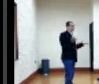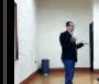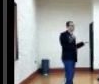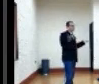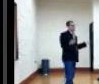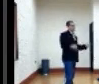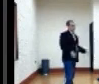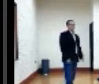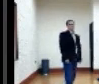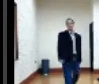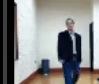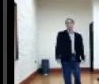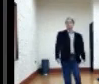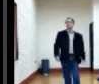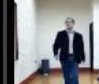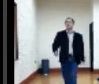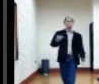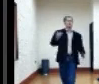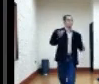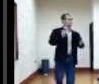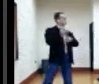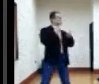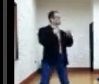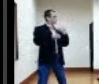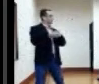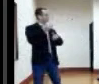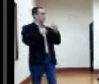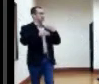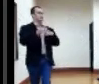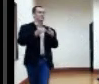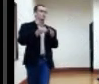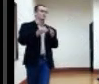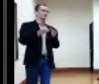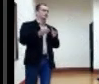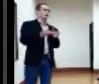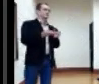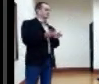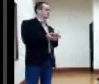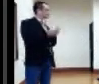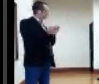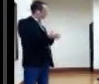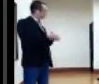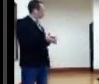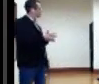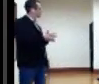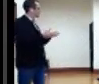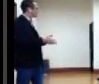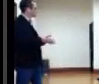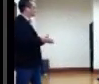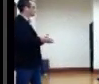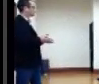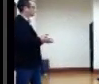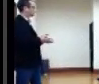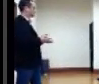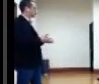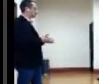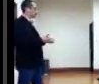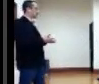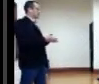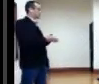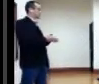para el lenguaje que el estudiante está utilizando. De las fuentes más inmediatas o las primeras de consulta, que son las de Internet, ¿ya? Y la